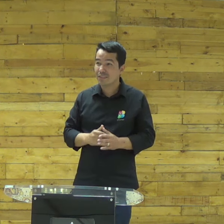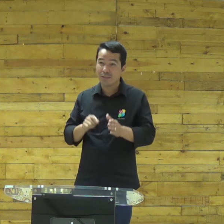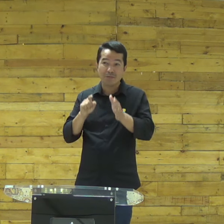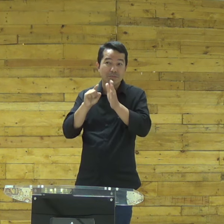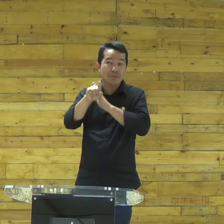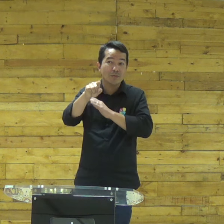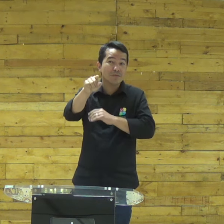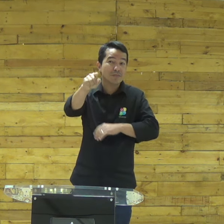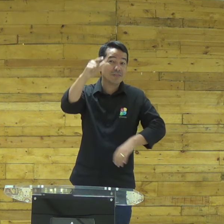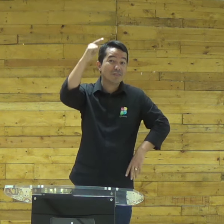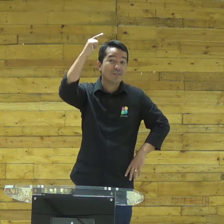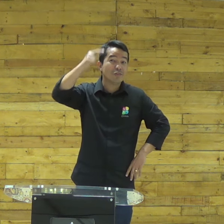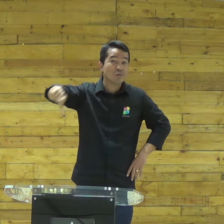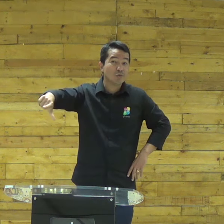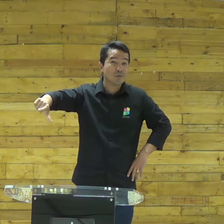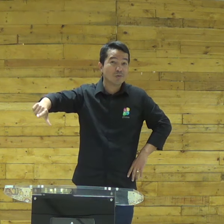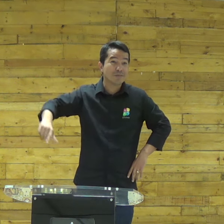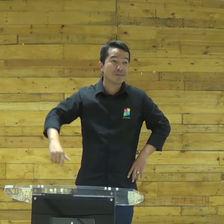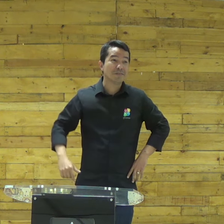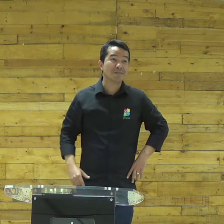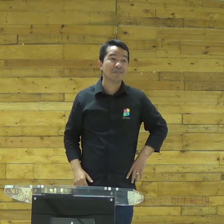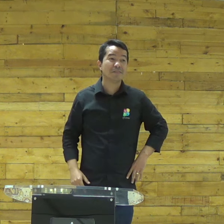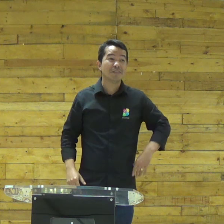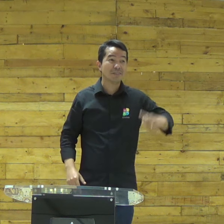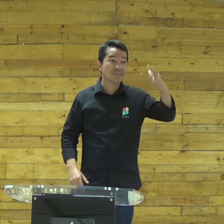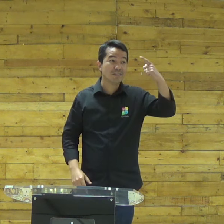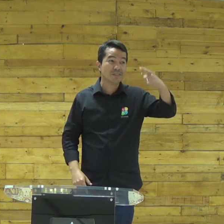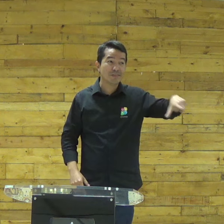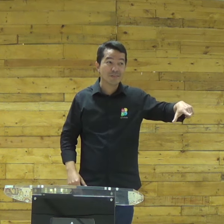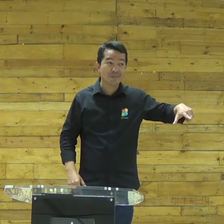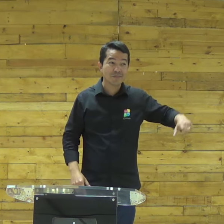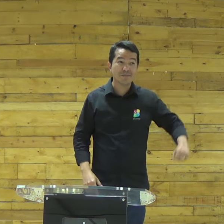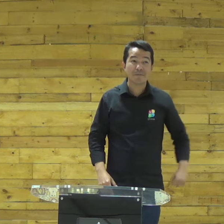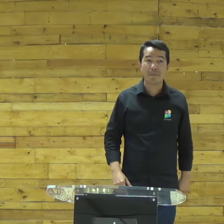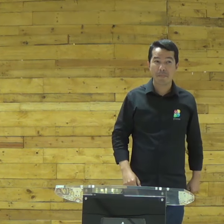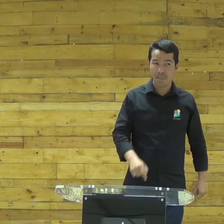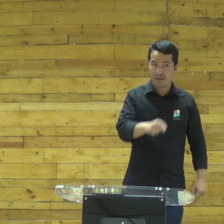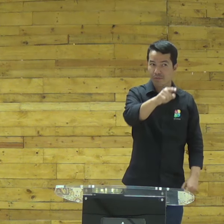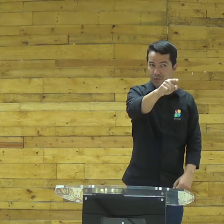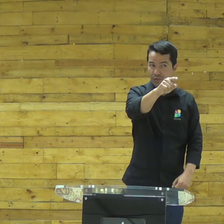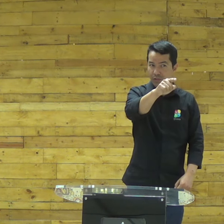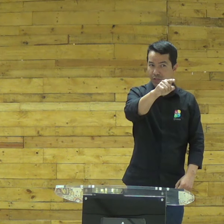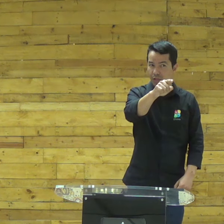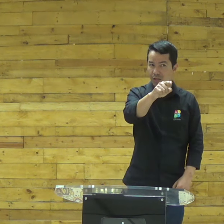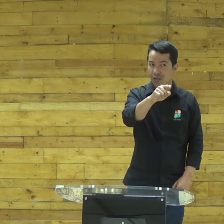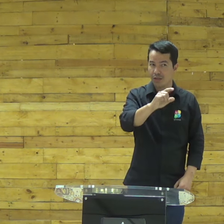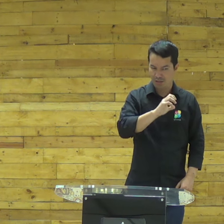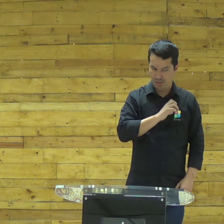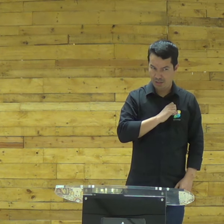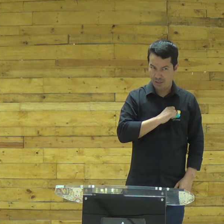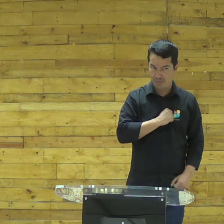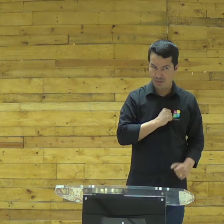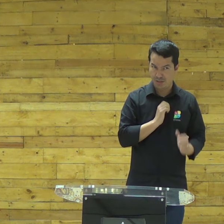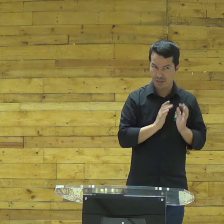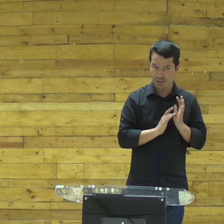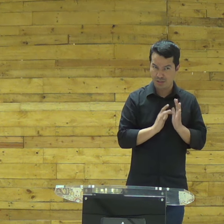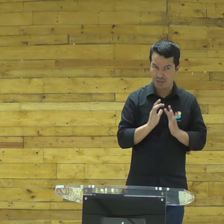pessoas eu quero perguntar a você novamente novamente você